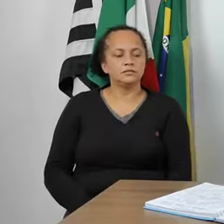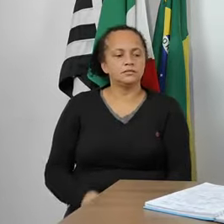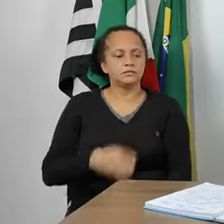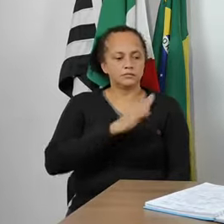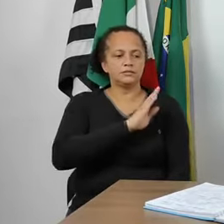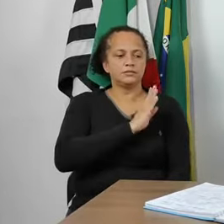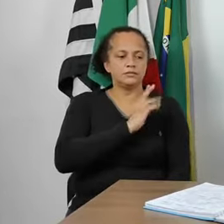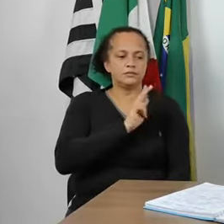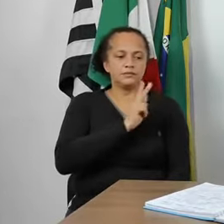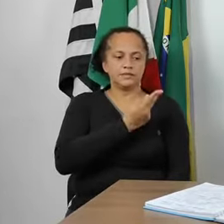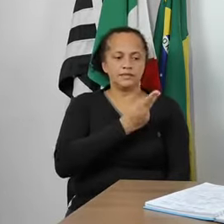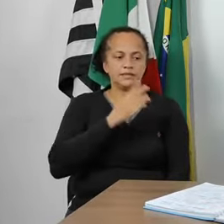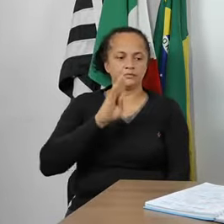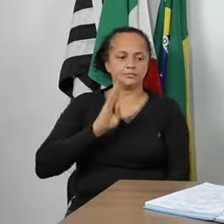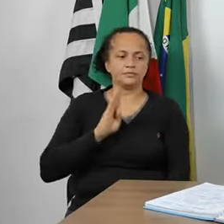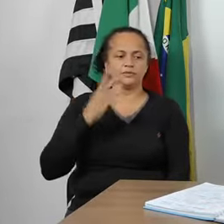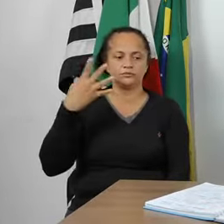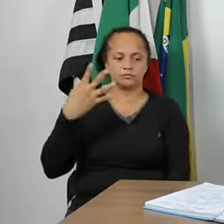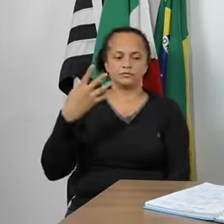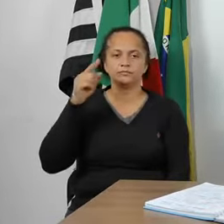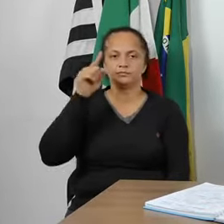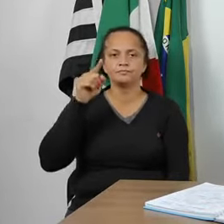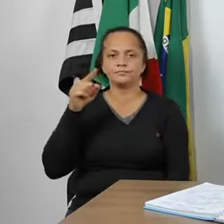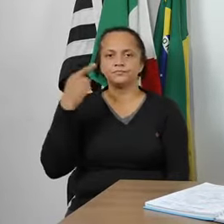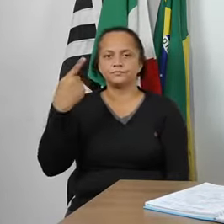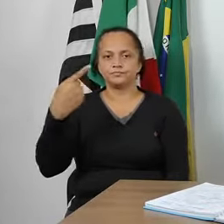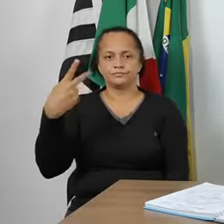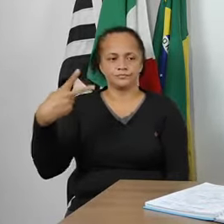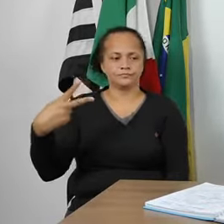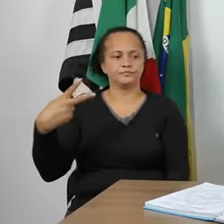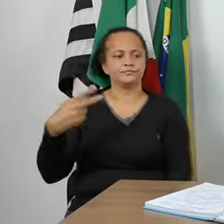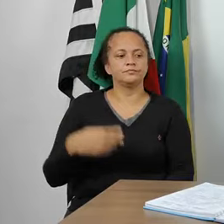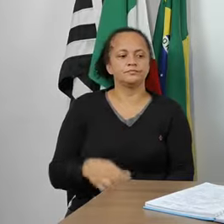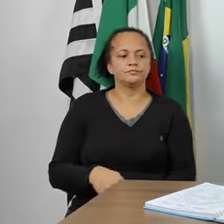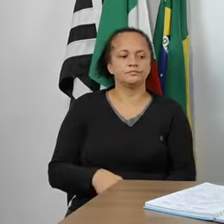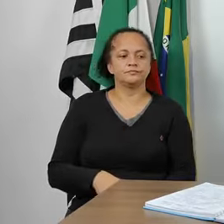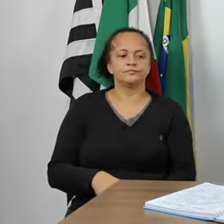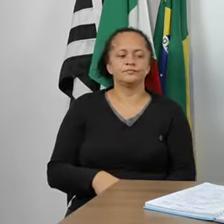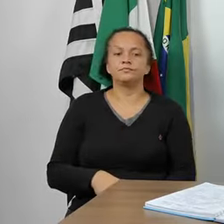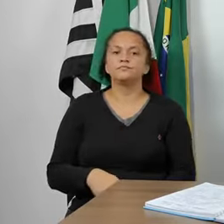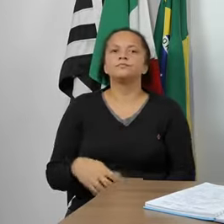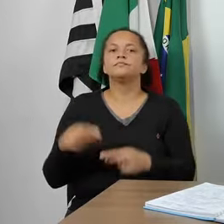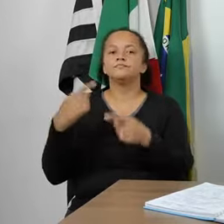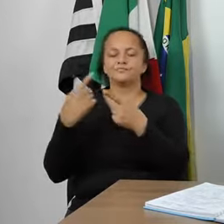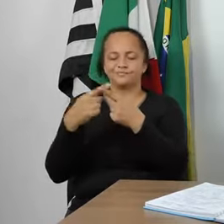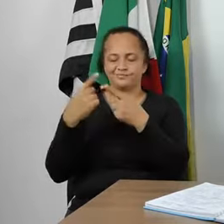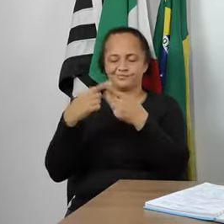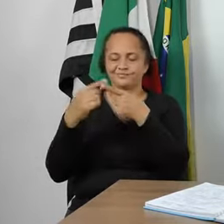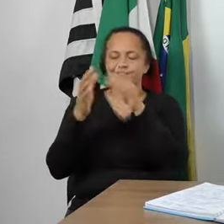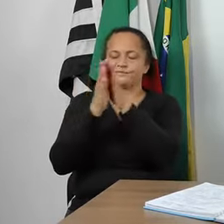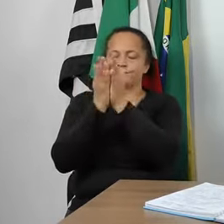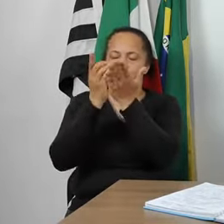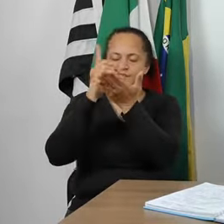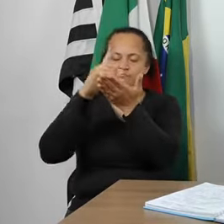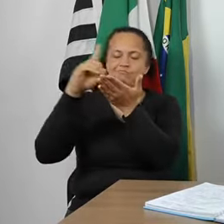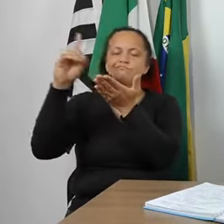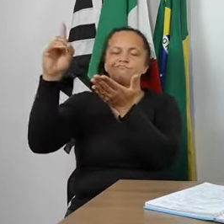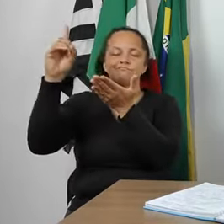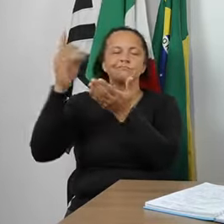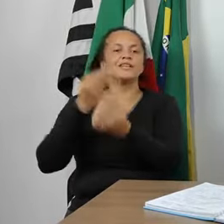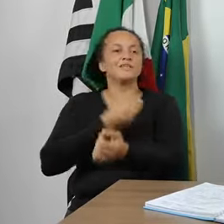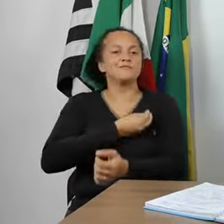Hebreus 4:12, também nossa, esse versículo é muito lindo, que ele diz, pois a palavra de Deus é viva